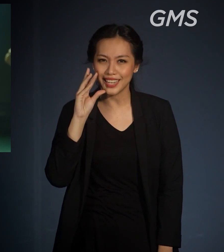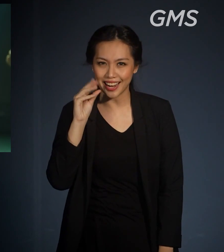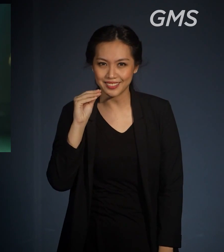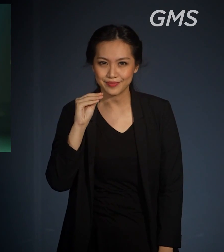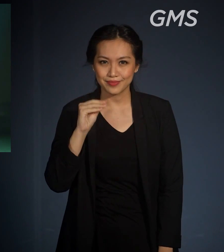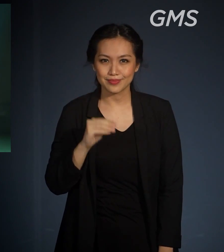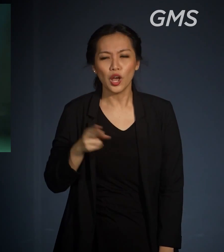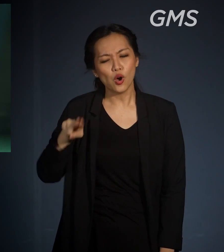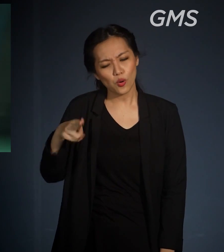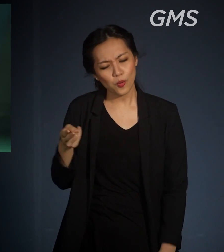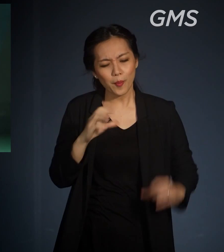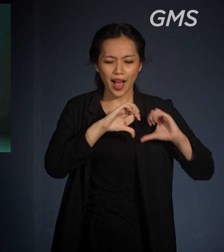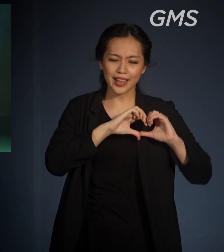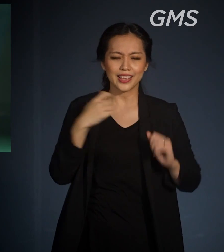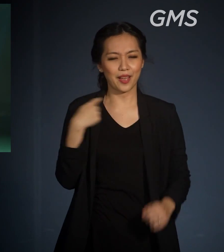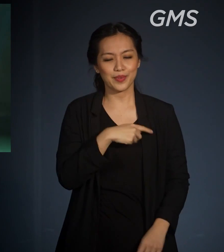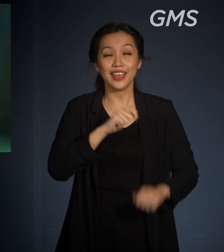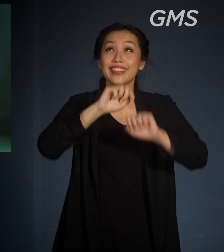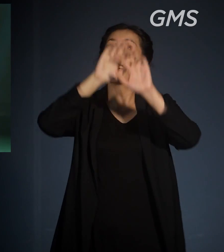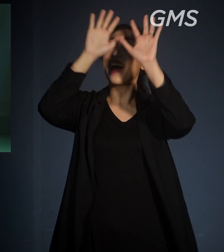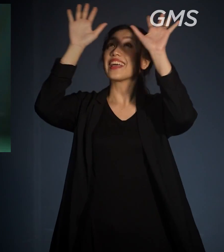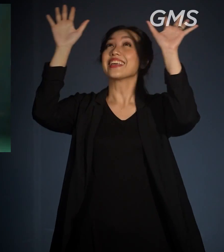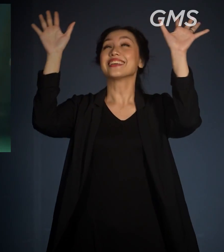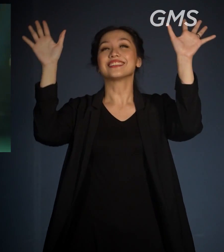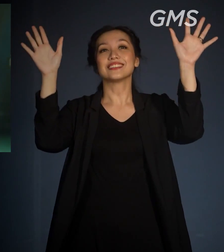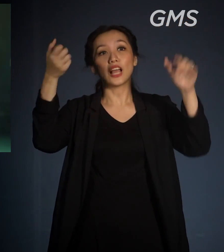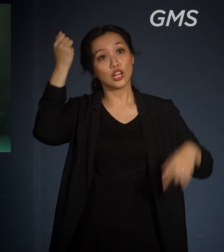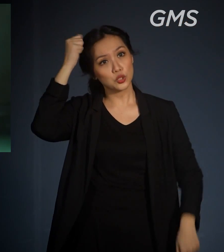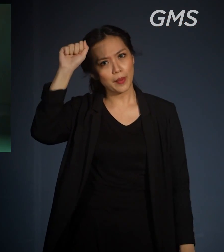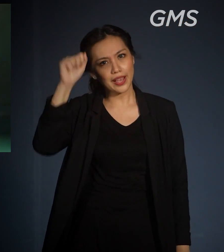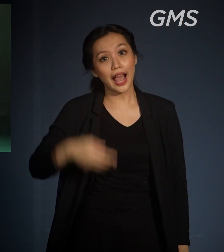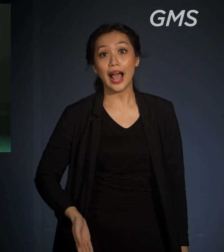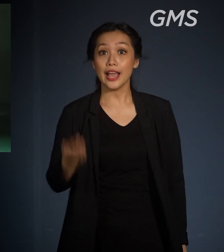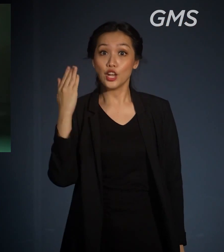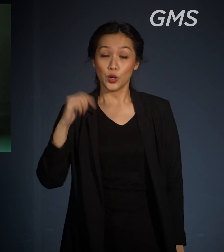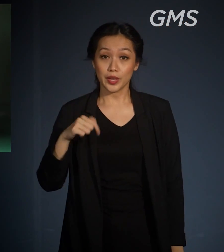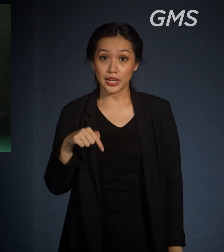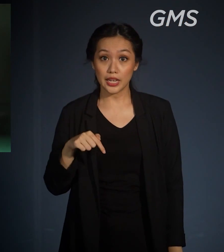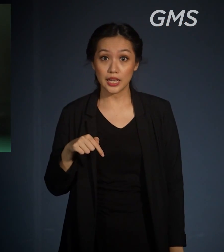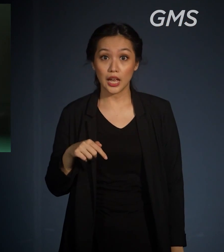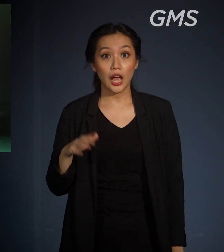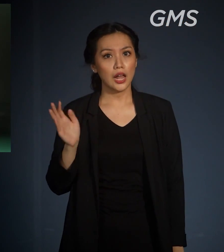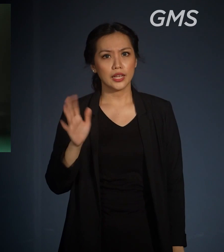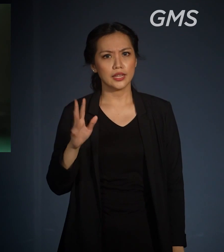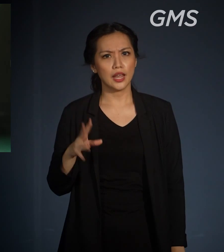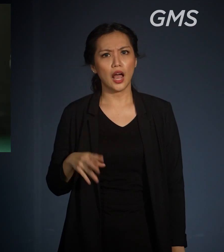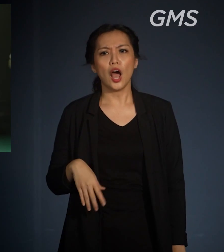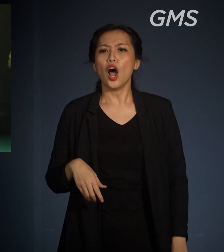gugah hati kami, terangi hati kami, supaya hidup ini tidak membuat Engkau